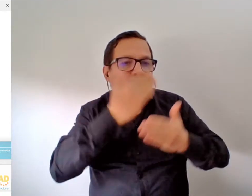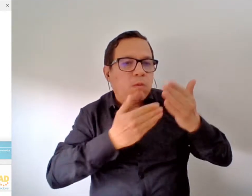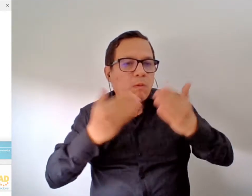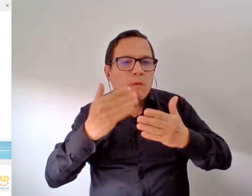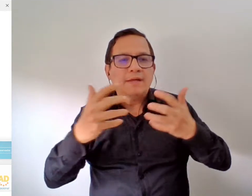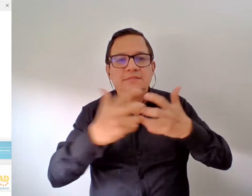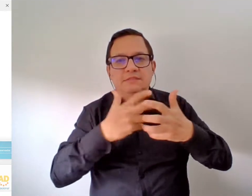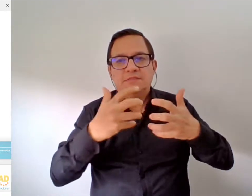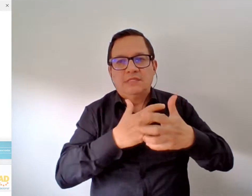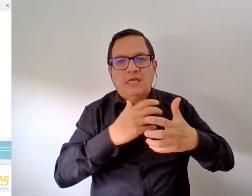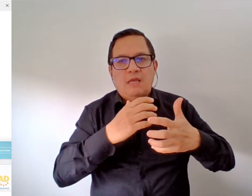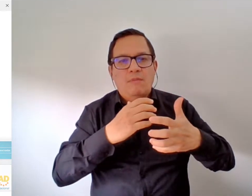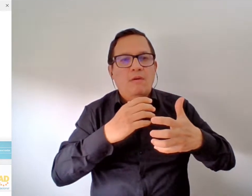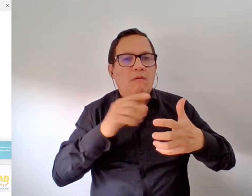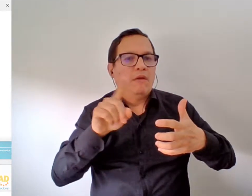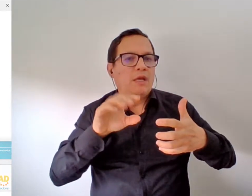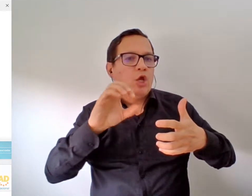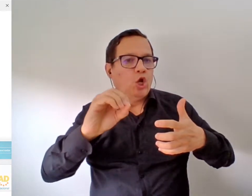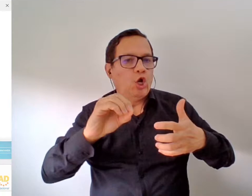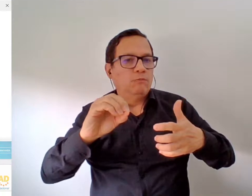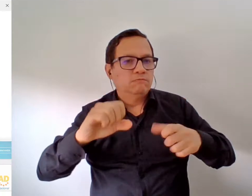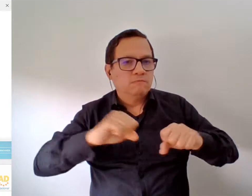sistema operativo antes de